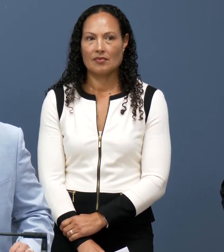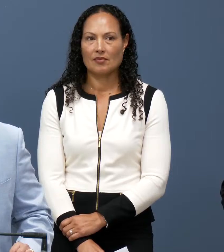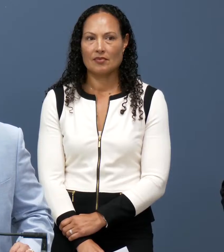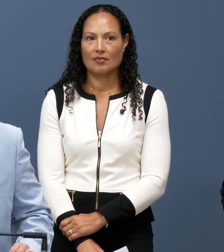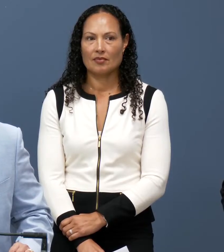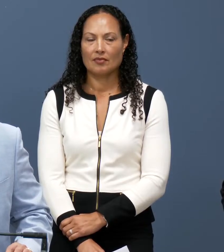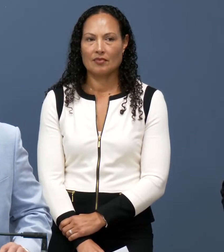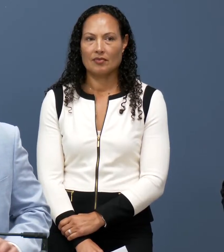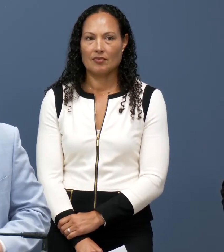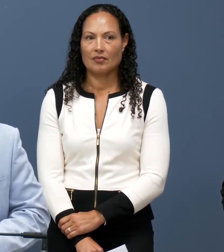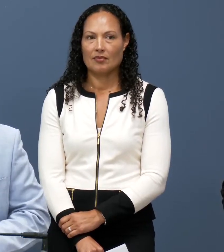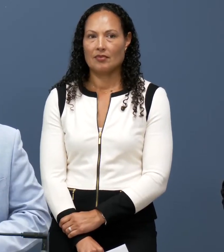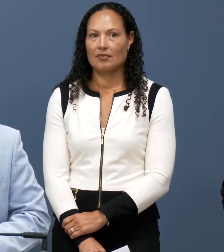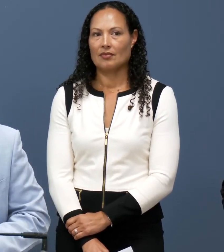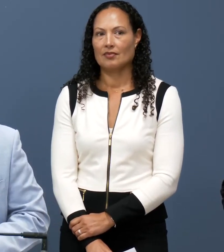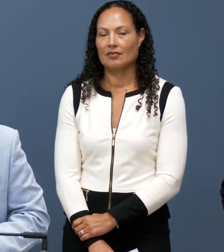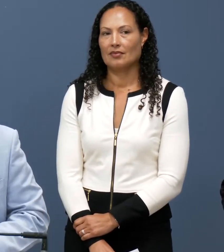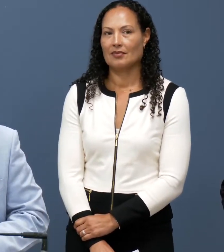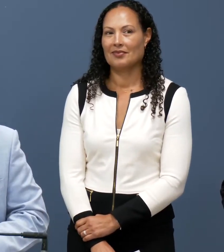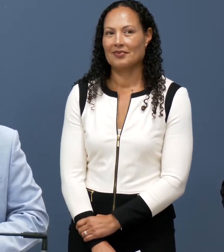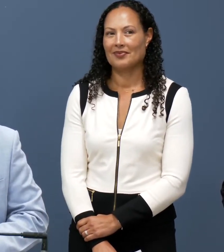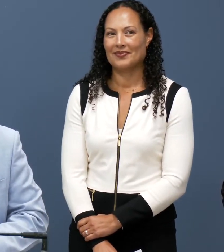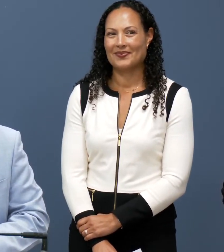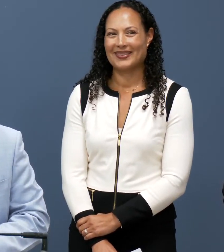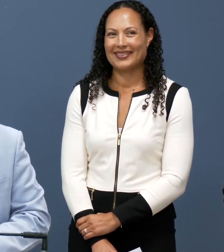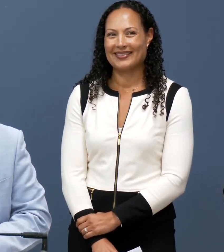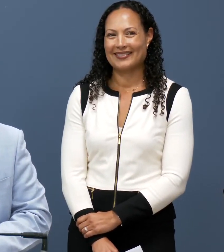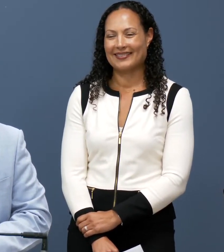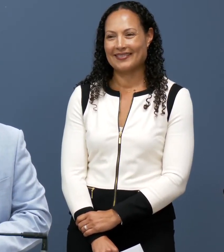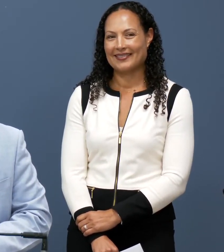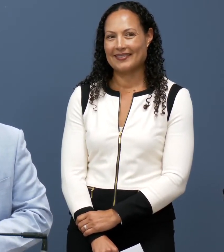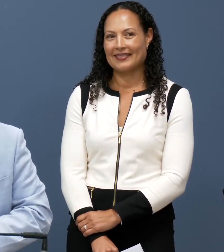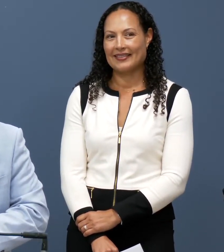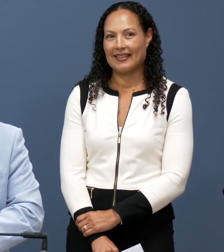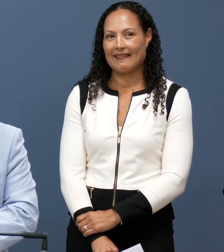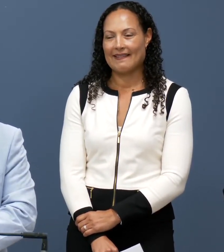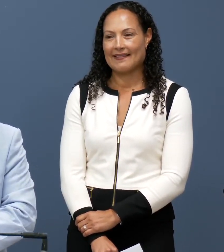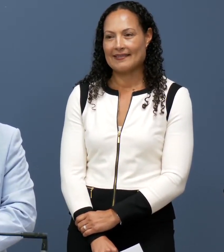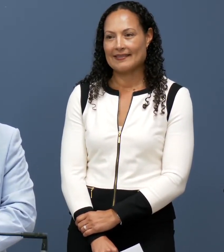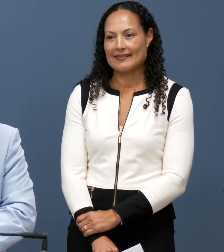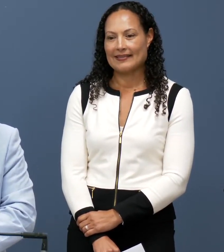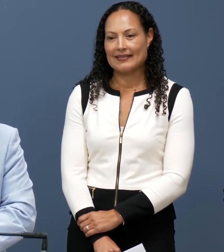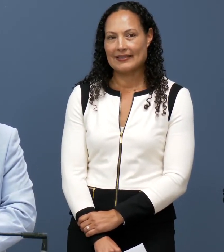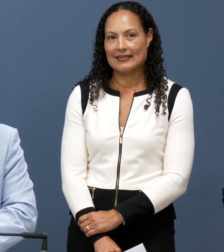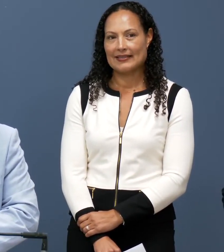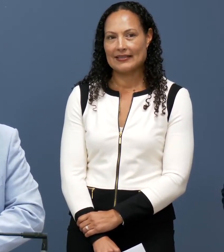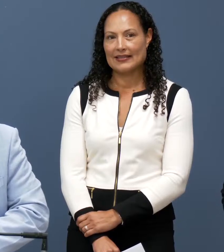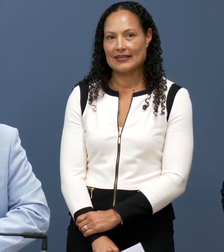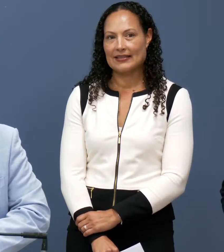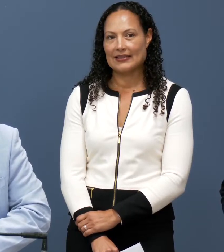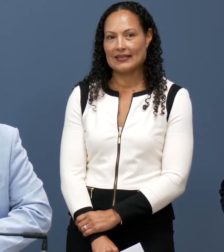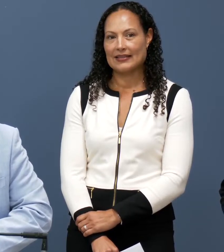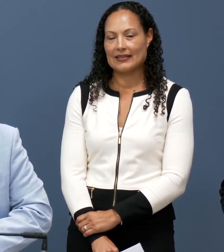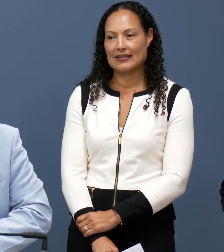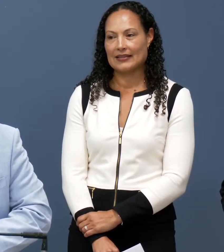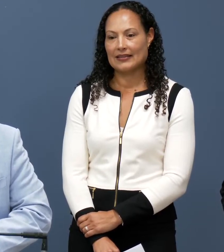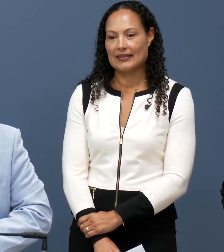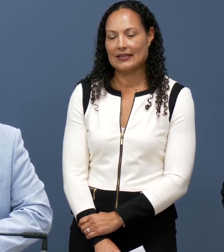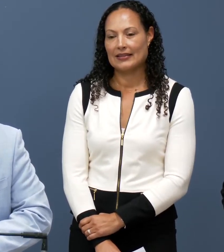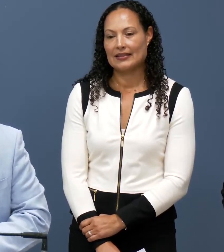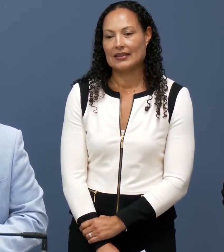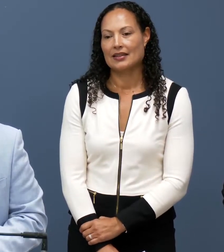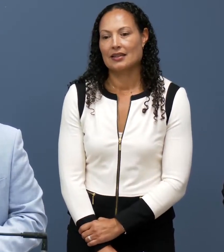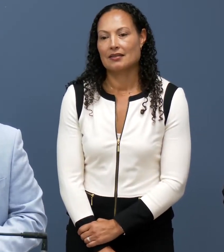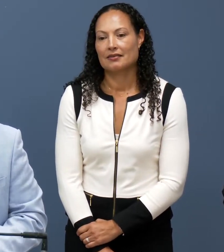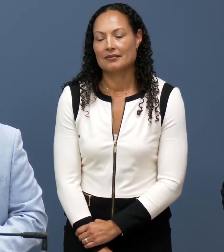ជាមួយនឹងដៃគូសហគមន៍ជាទីទុកចិត្តរបស់យើងផងដែរតទៅនេះខ្ញុំសូមជម្រាបជូនបងប្អូនអំពីលទ្ធផលនៃការរាប់ចំនួនប្រជាពលរដ្ឋអនា